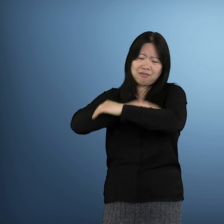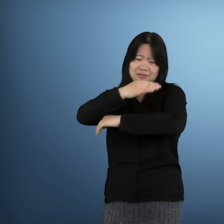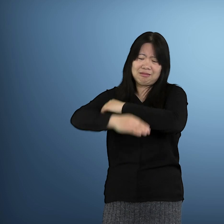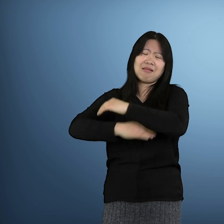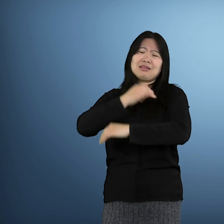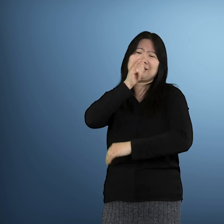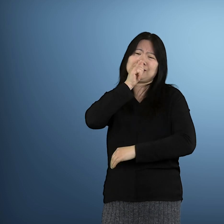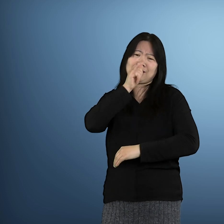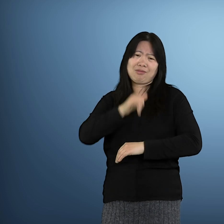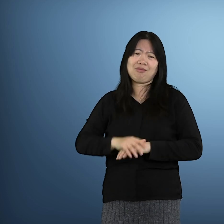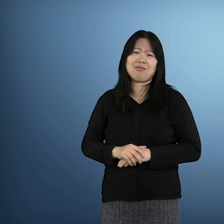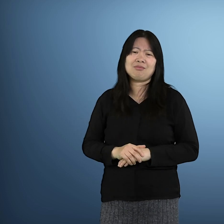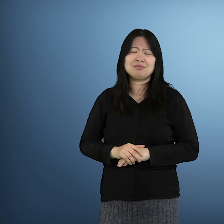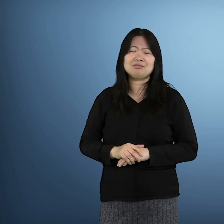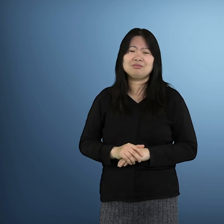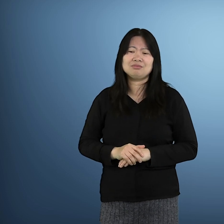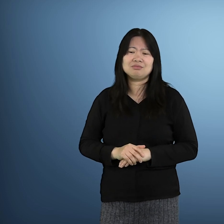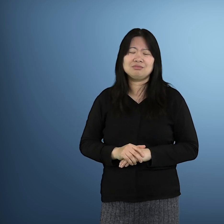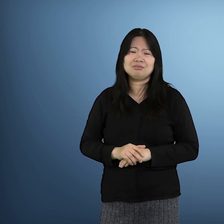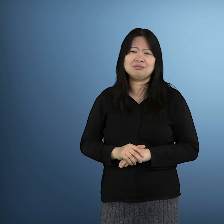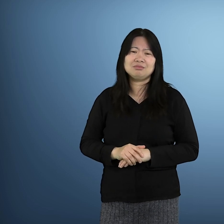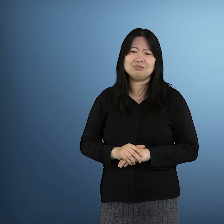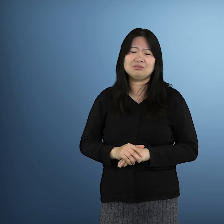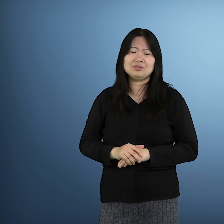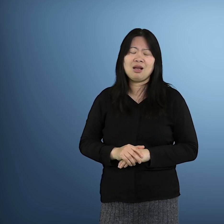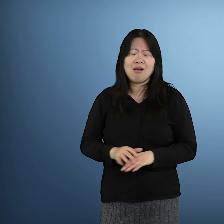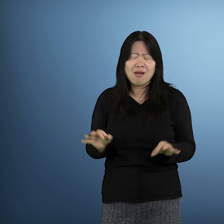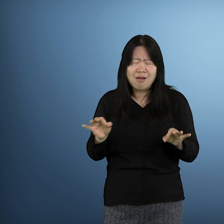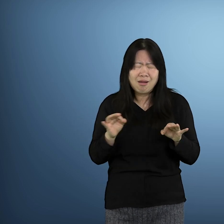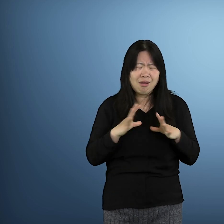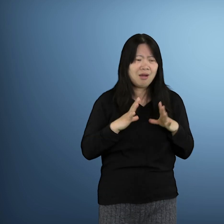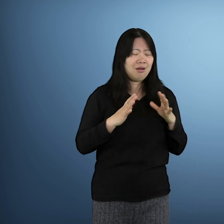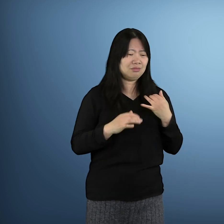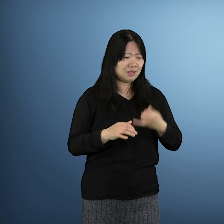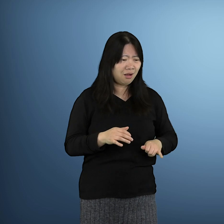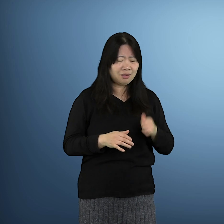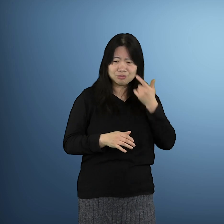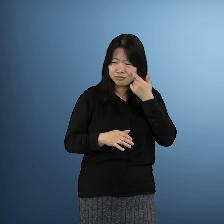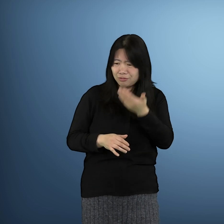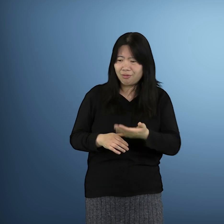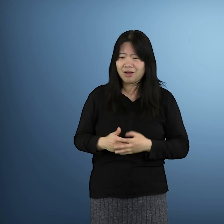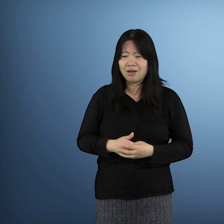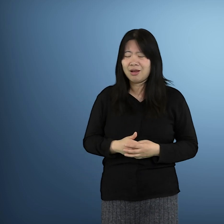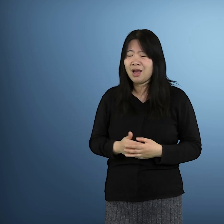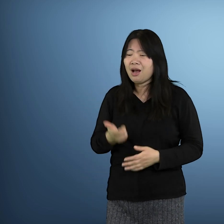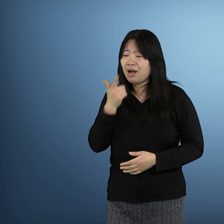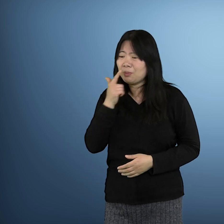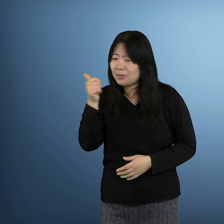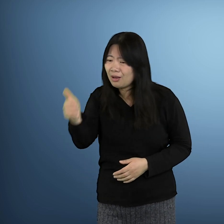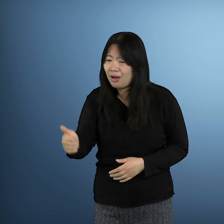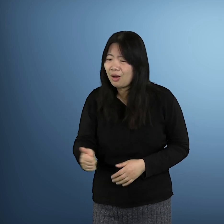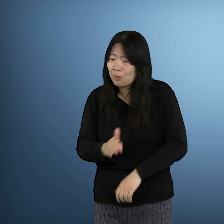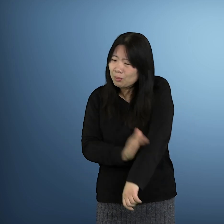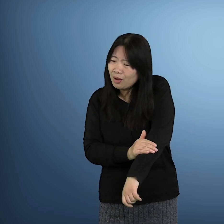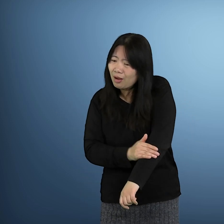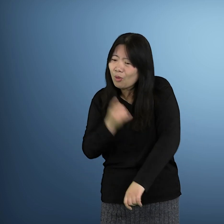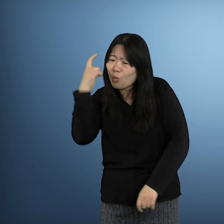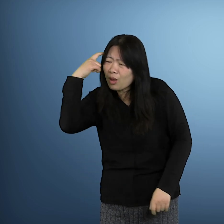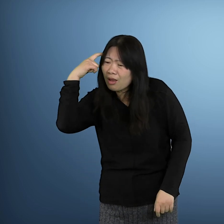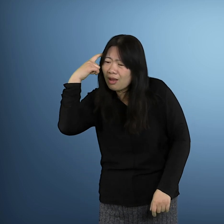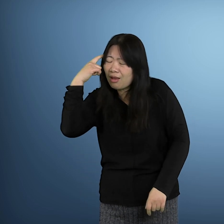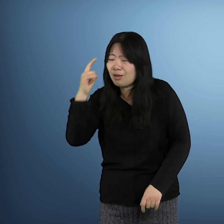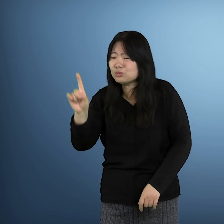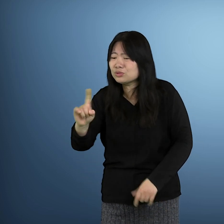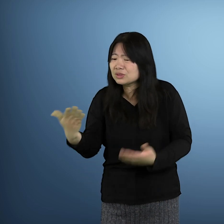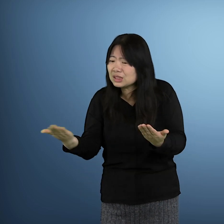헝겊조각 같은 것들이 감겨져 있어요. 깜짝 놀란 딸이 묻죠. 아빠, 팔 왜 그래요?